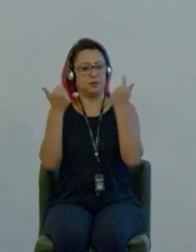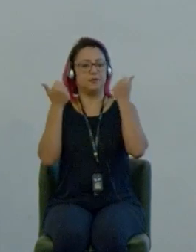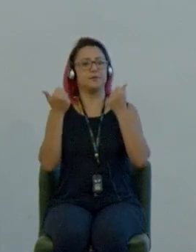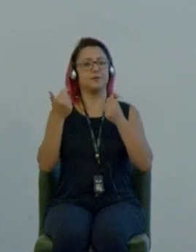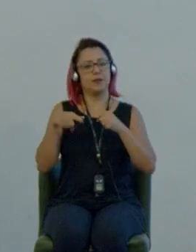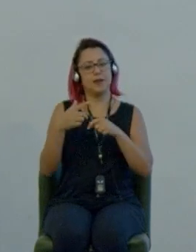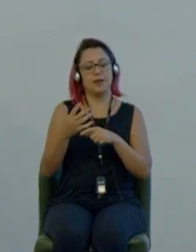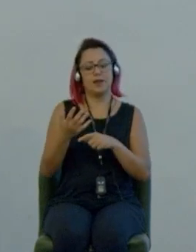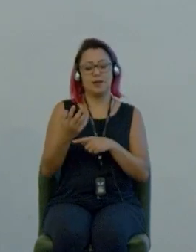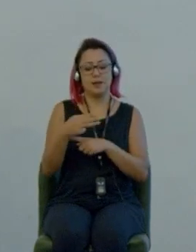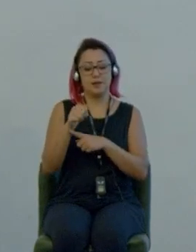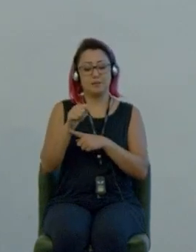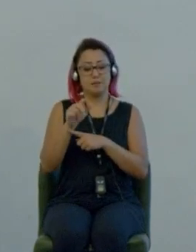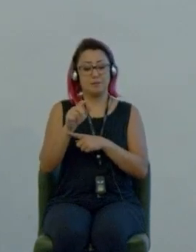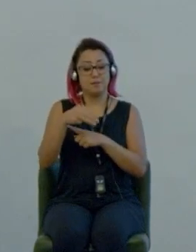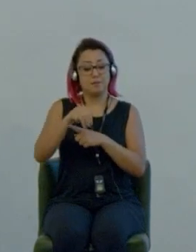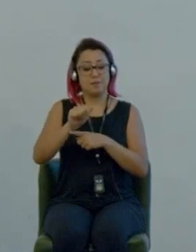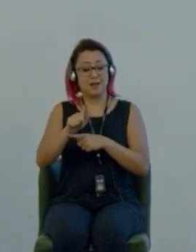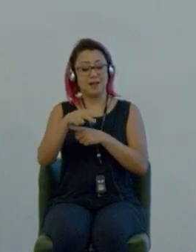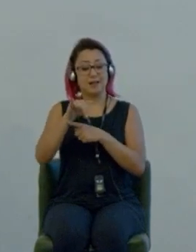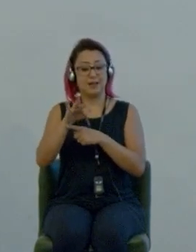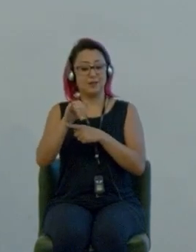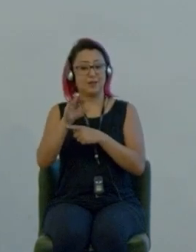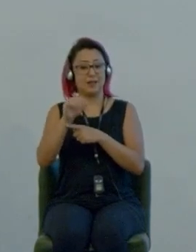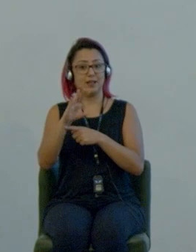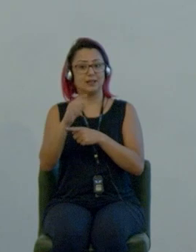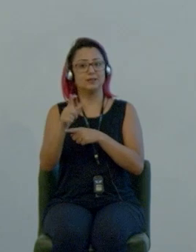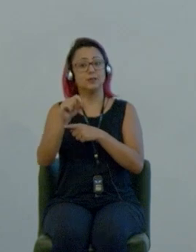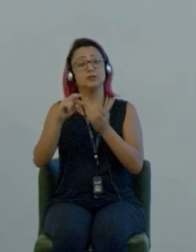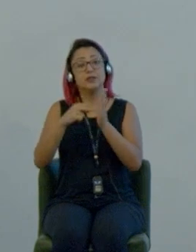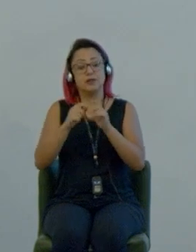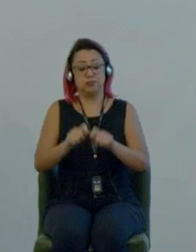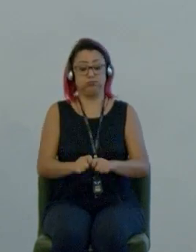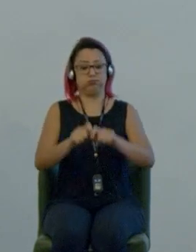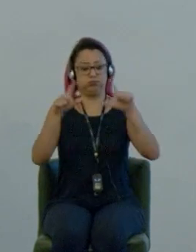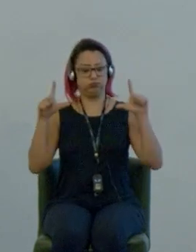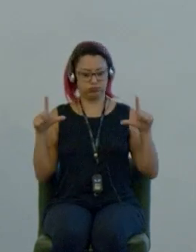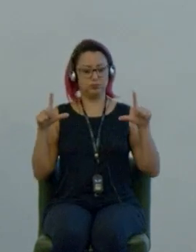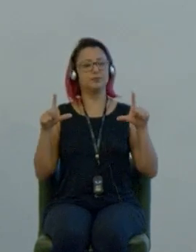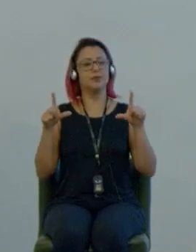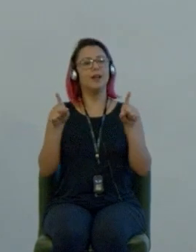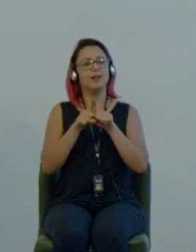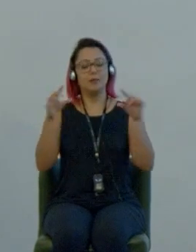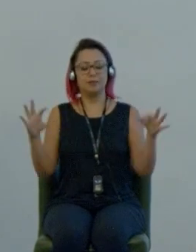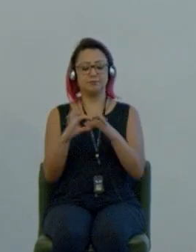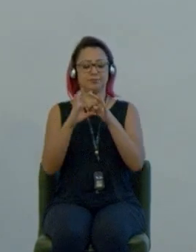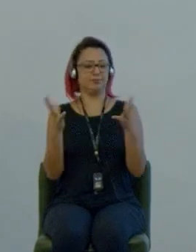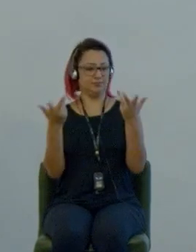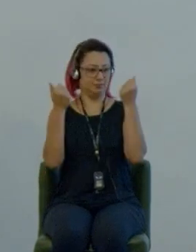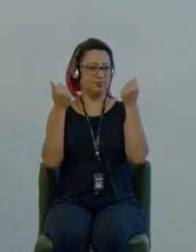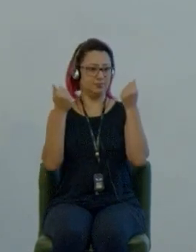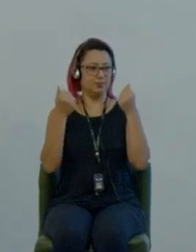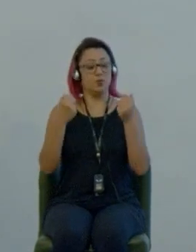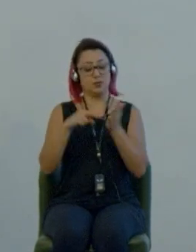dire grossir, c'est un terme technique d'optique, mais ça veut dire aussi rendre magnifique. Et là, ce que vous voyez,